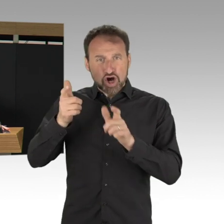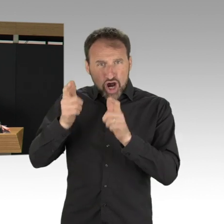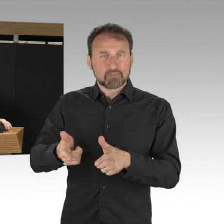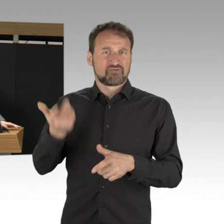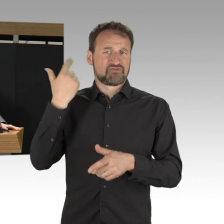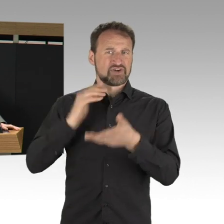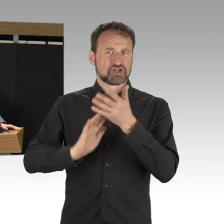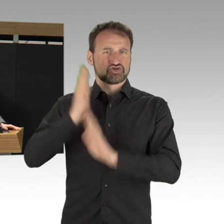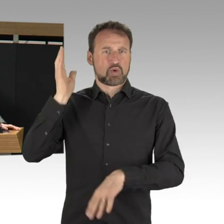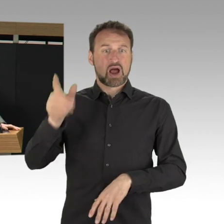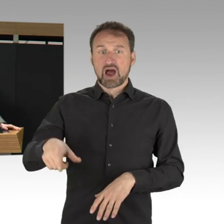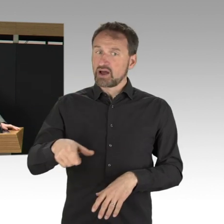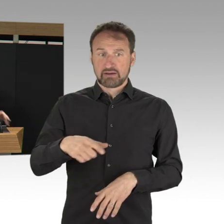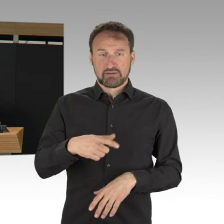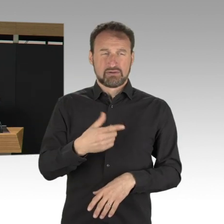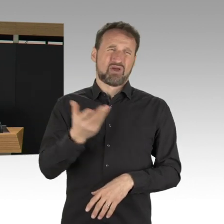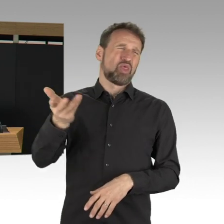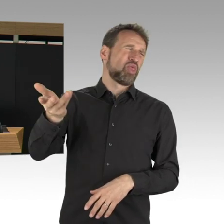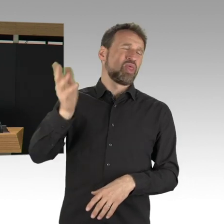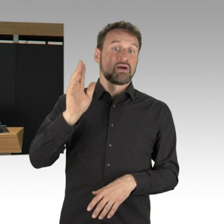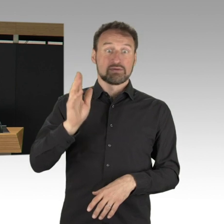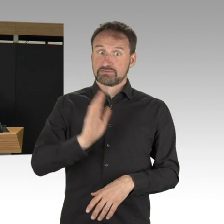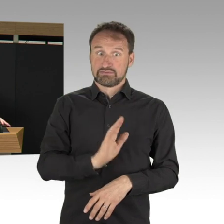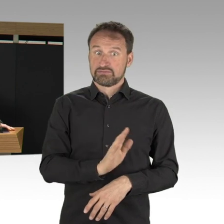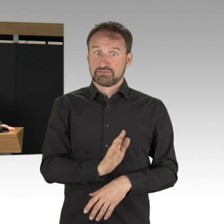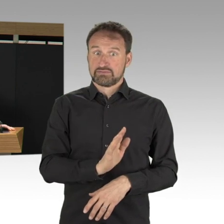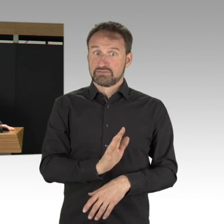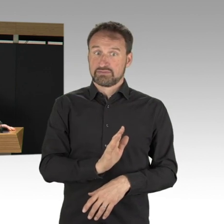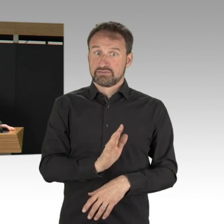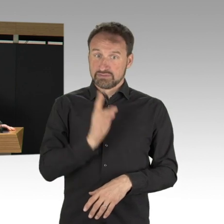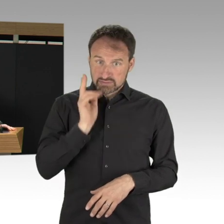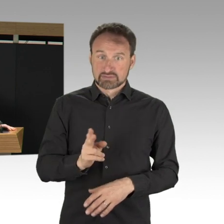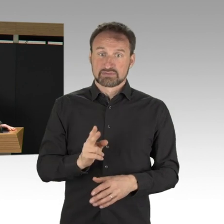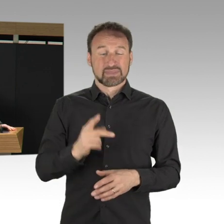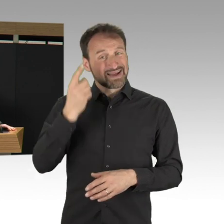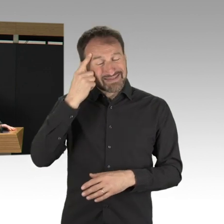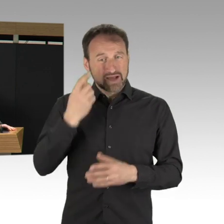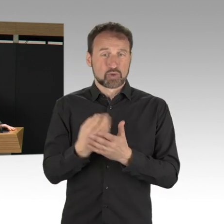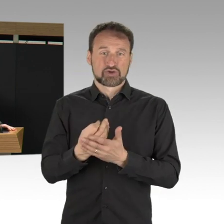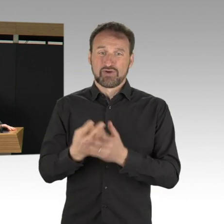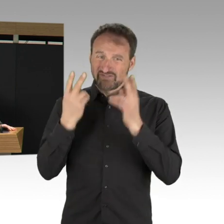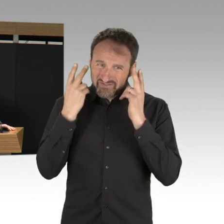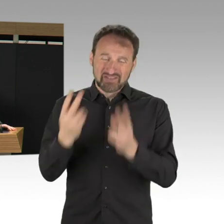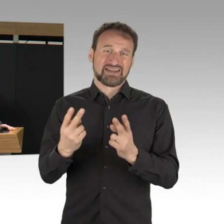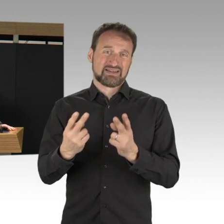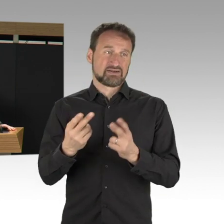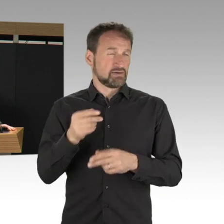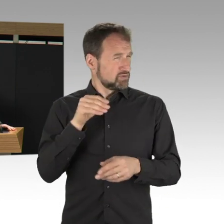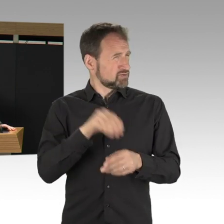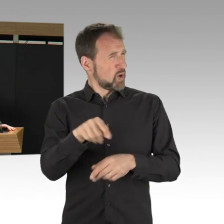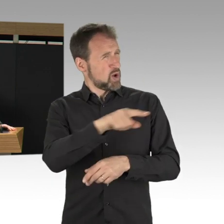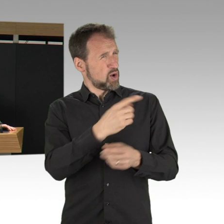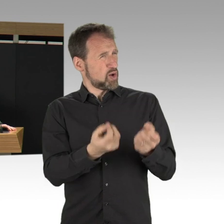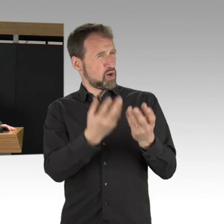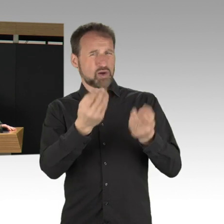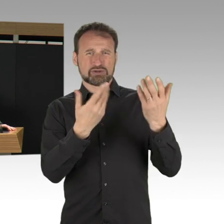Zudem müssen wir erfahren, dass jüdische Kultur lebendig ist. Das müssen wir erfahrbar machen. Berlin hatte schon immer eine starke jüdische